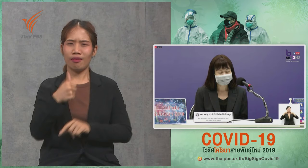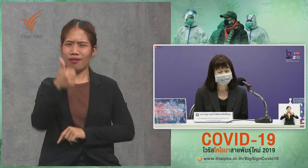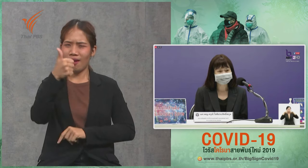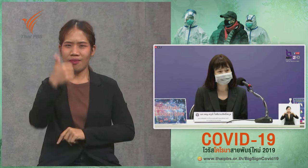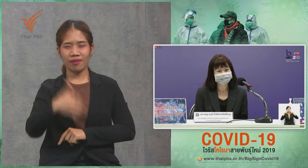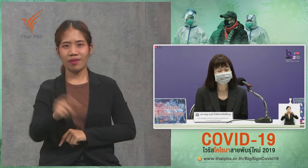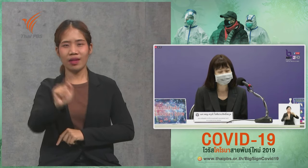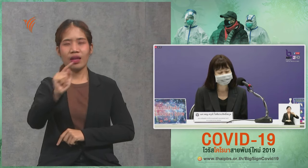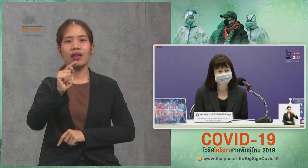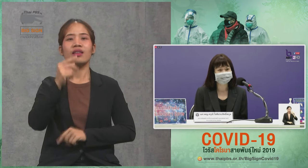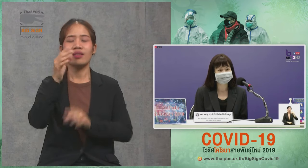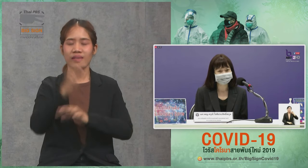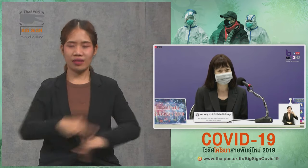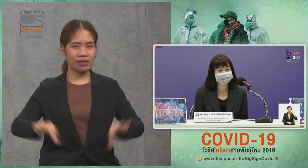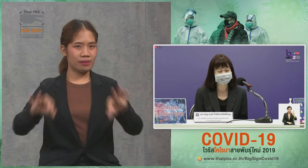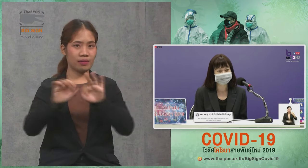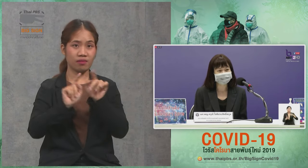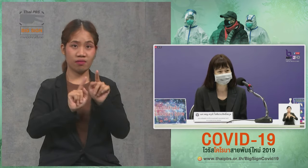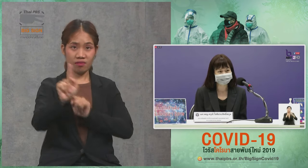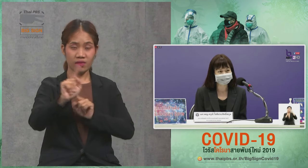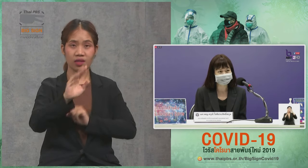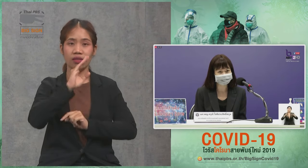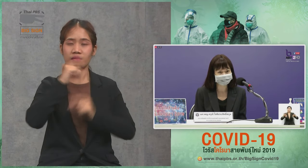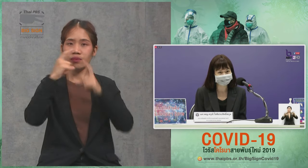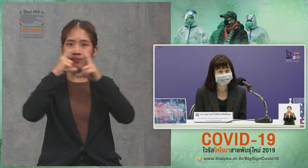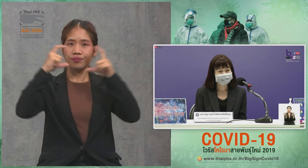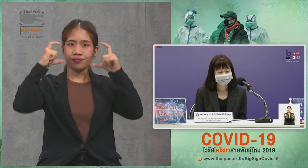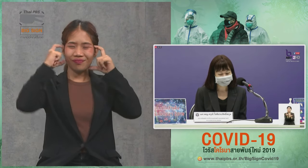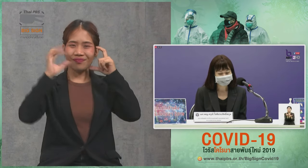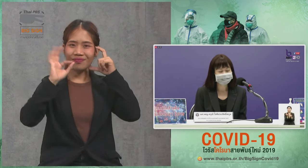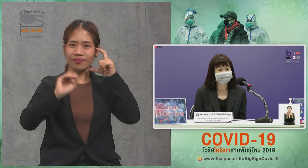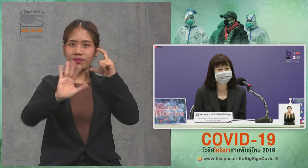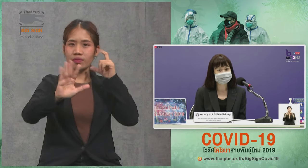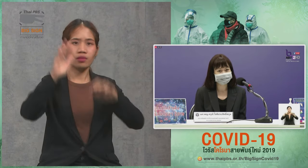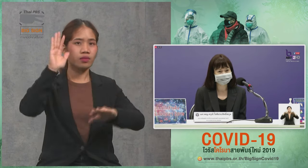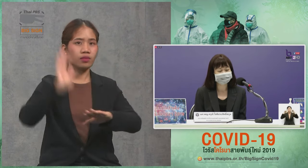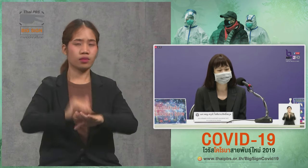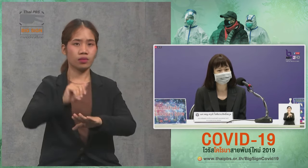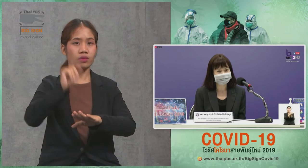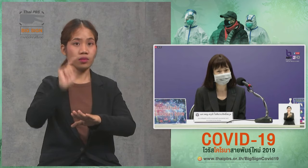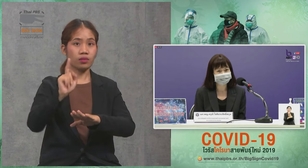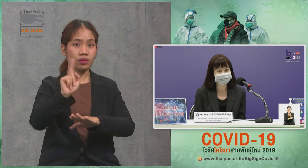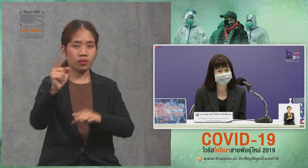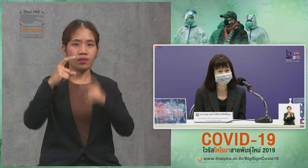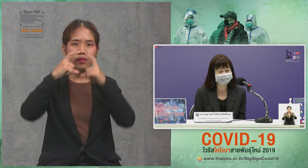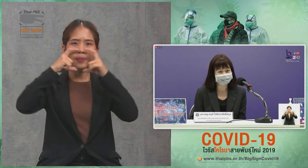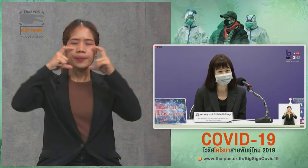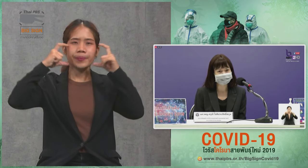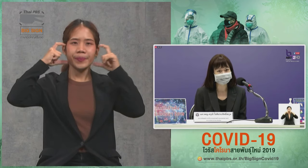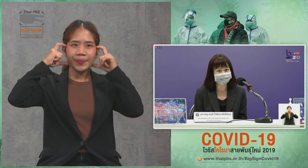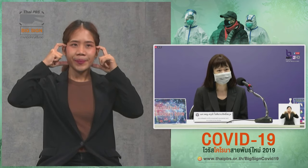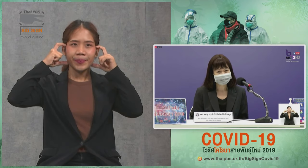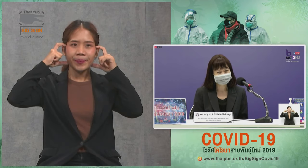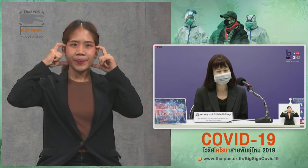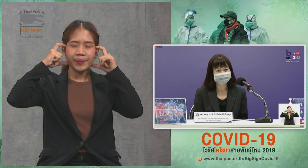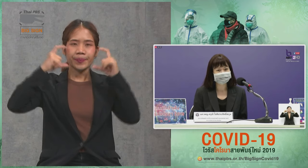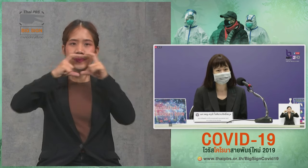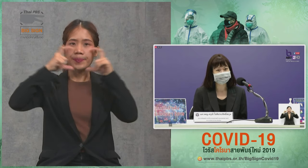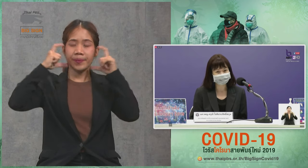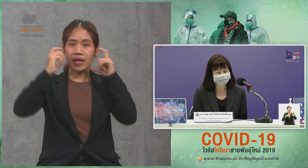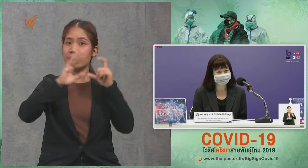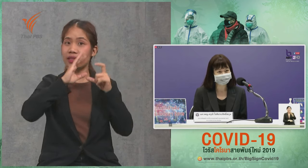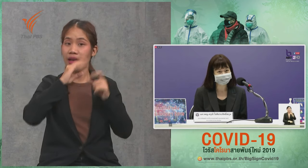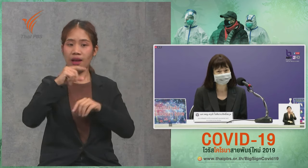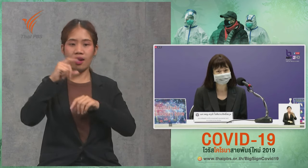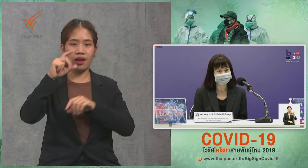ยความสำคัญที่สุดของการใส่หน้ากากให้มีประสิทธิภาพก็คือการที่มันจะต้องแนบกระชับกับใบหน้า N95 เนี่ยถ้าใส่ไ